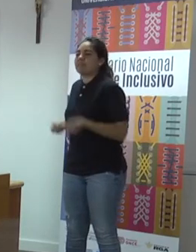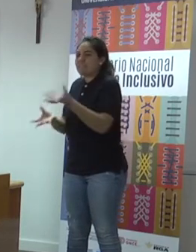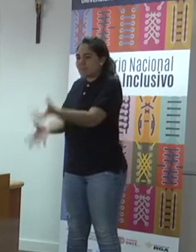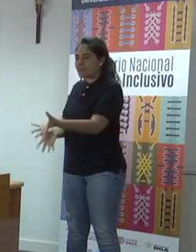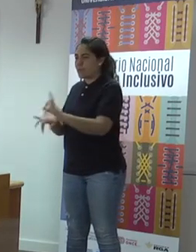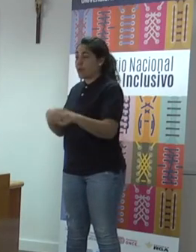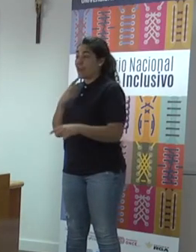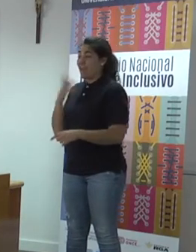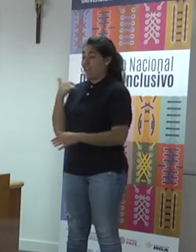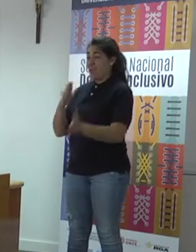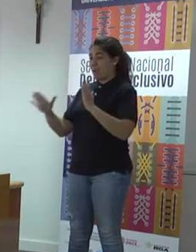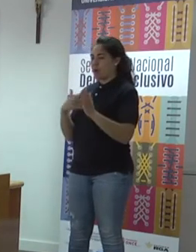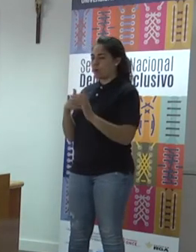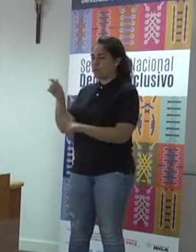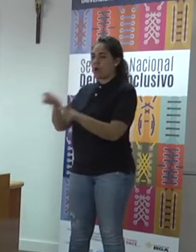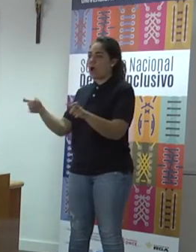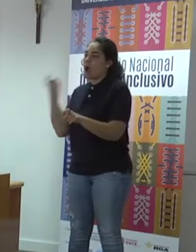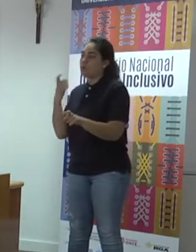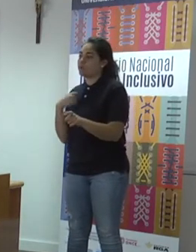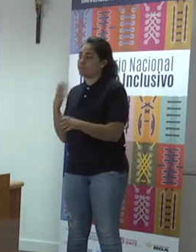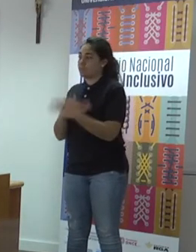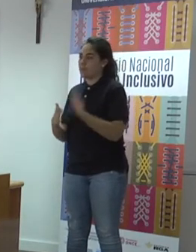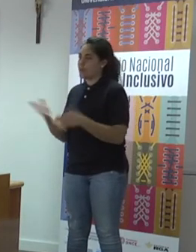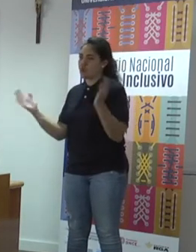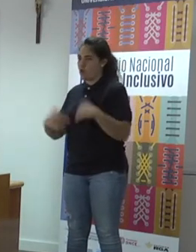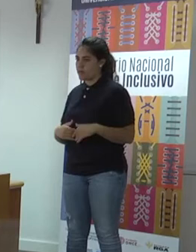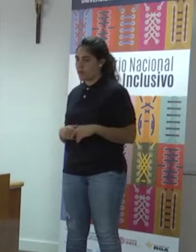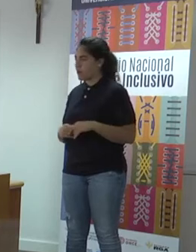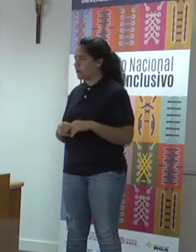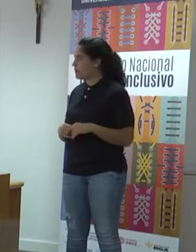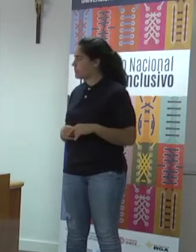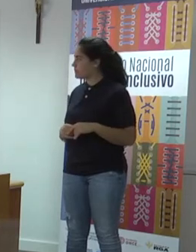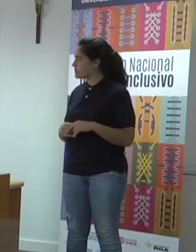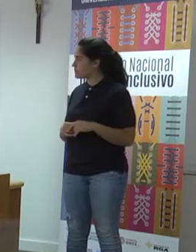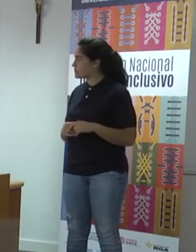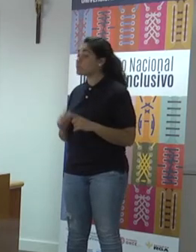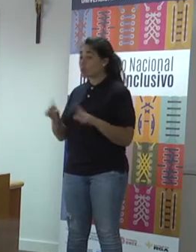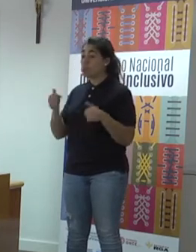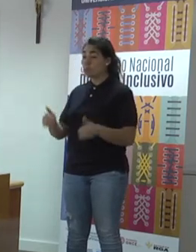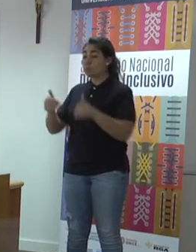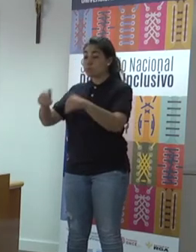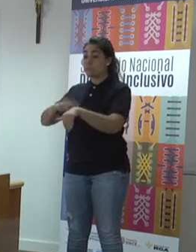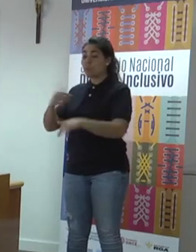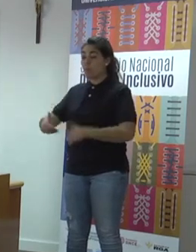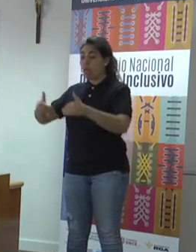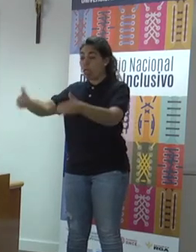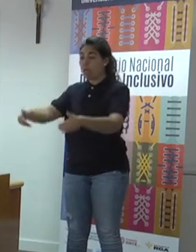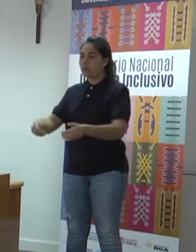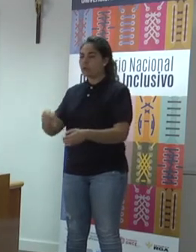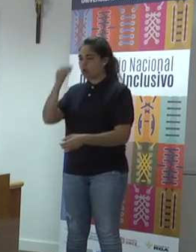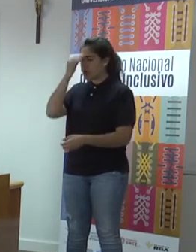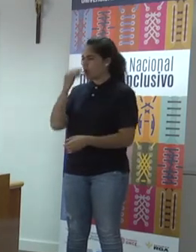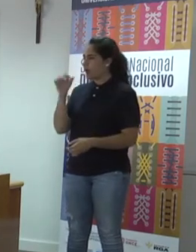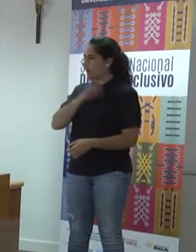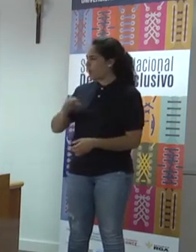discapacidad, no tuve ningún alumno con discapacidad en aquel momento, que fue más tardío, cuando ya a través de la creación del CEDI, yo